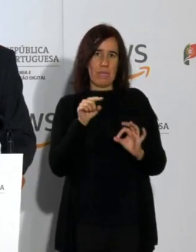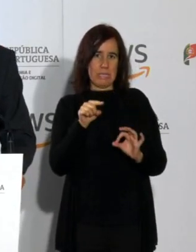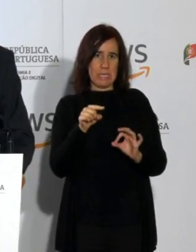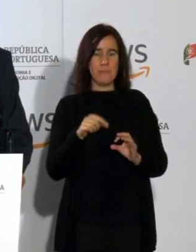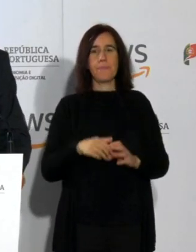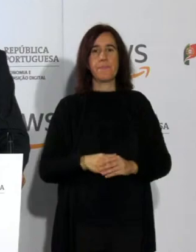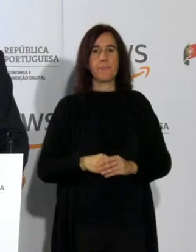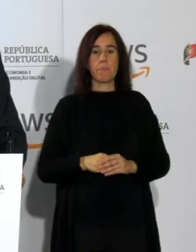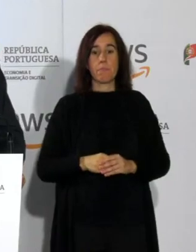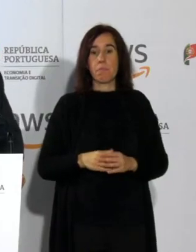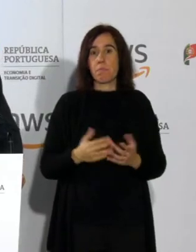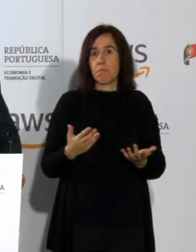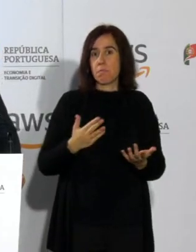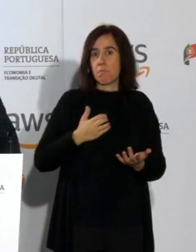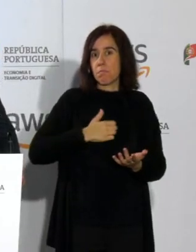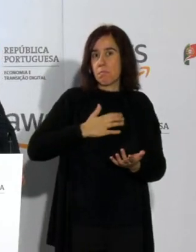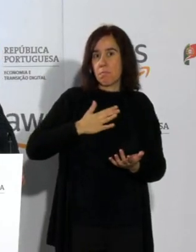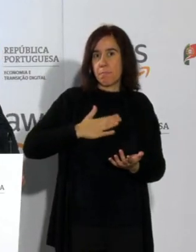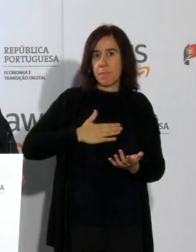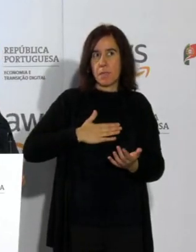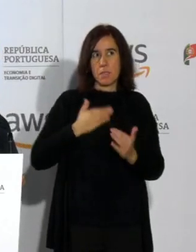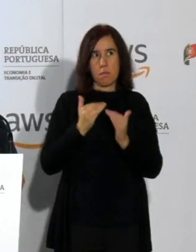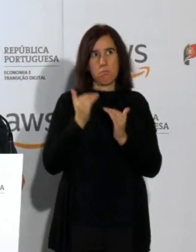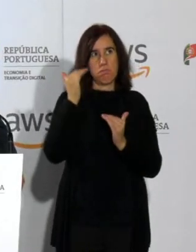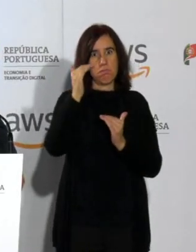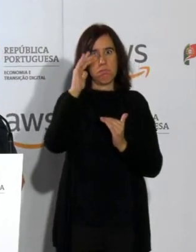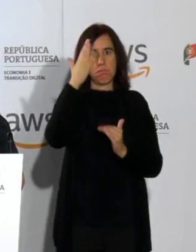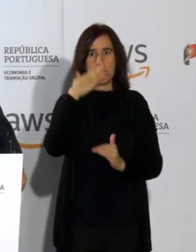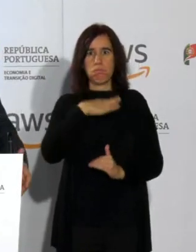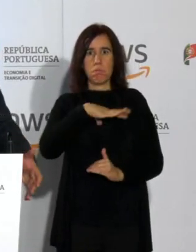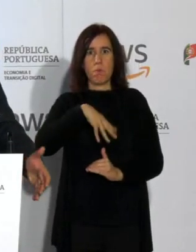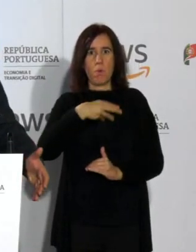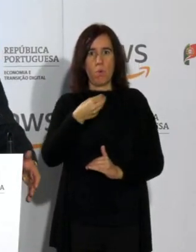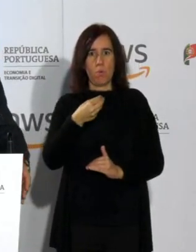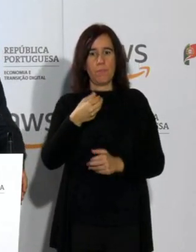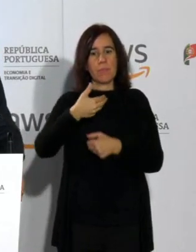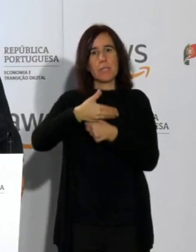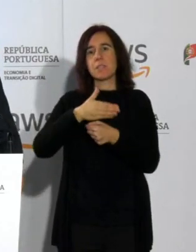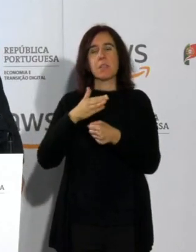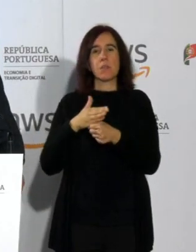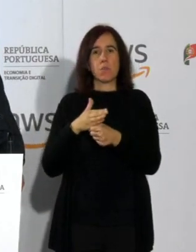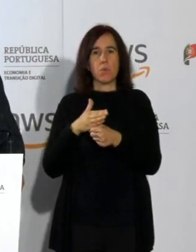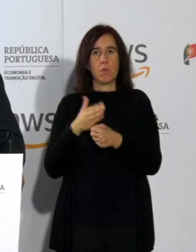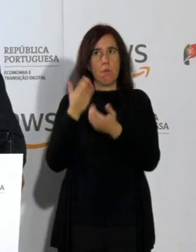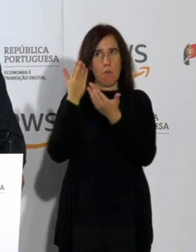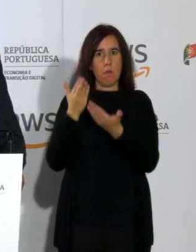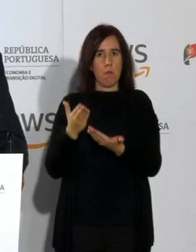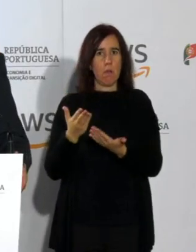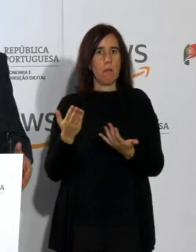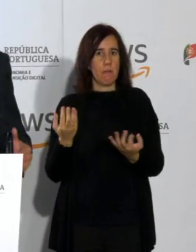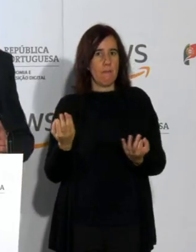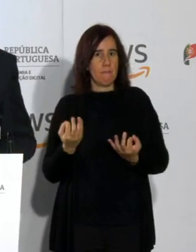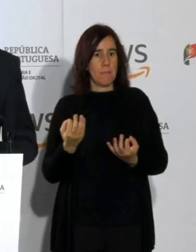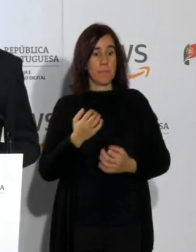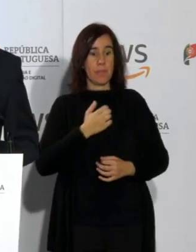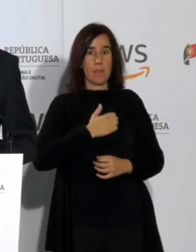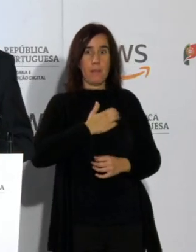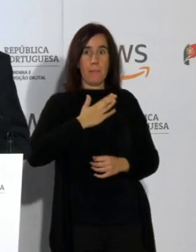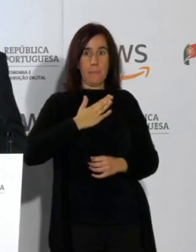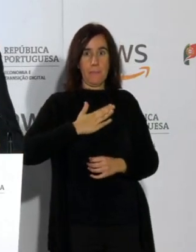Uma empresa de topo a nível mundial no setor em que se concretiza, uma empresa